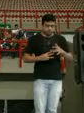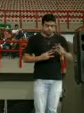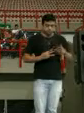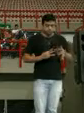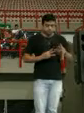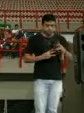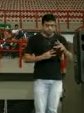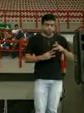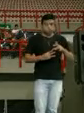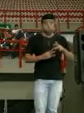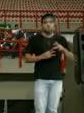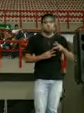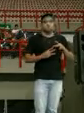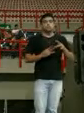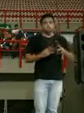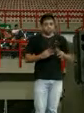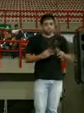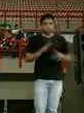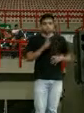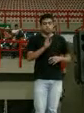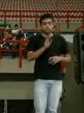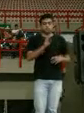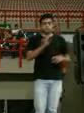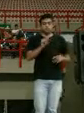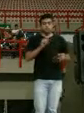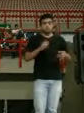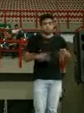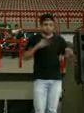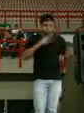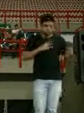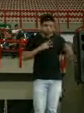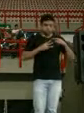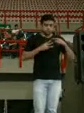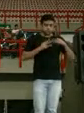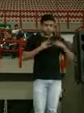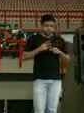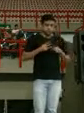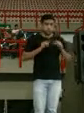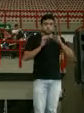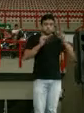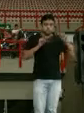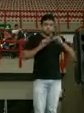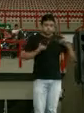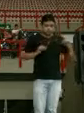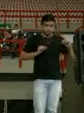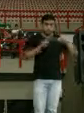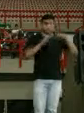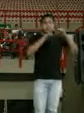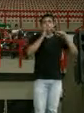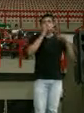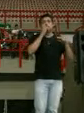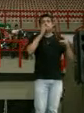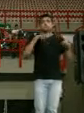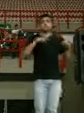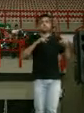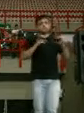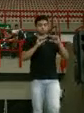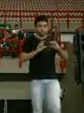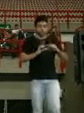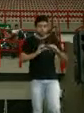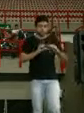você tem 3 cordas que são chamadas de bordões e outras 3 cordazinhas mais finas. Você nota que as cordas têm